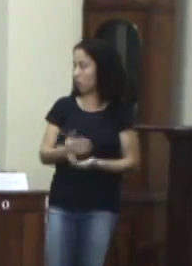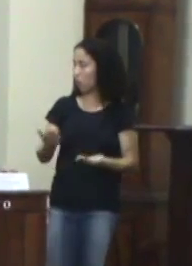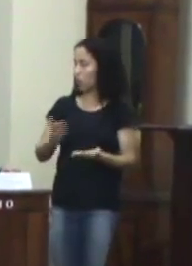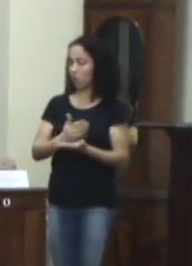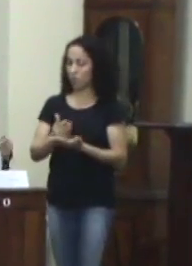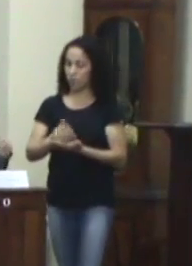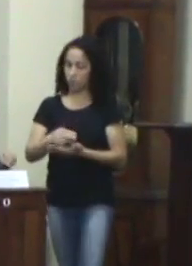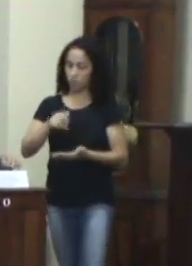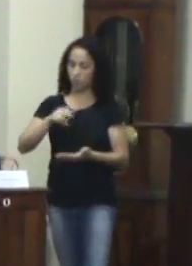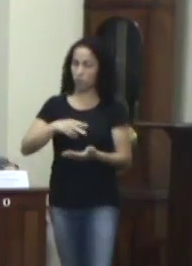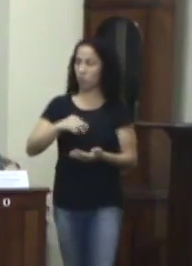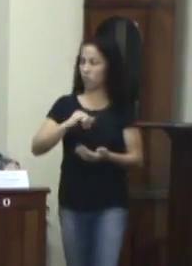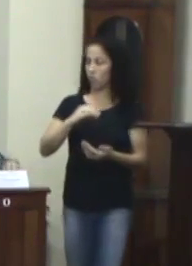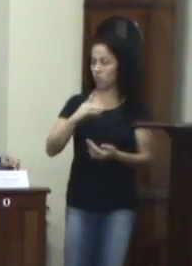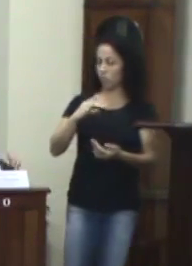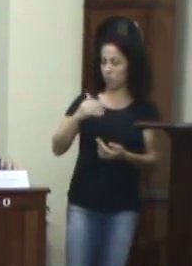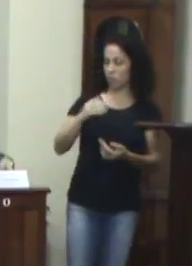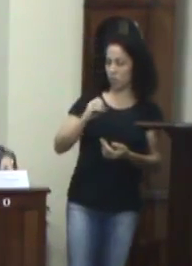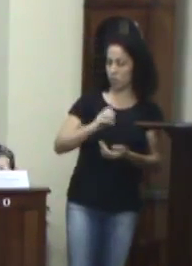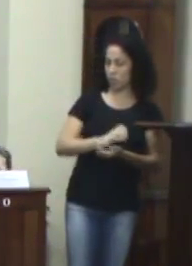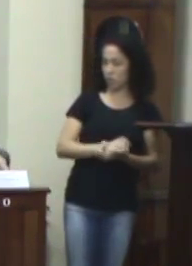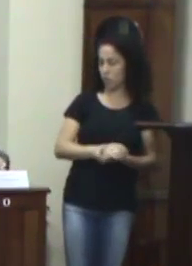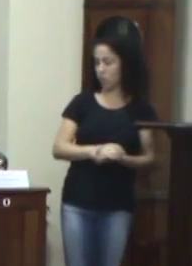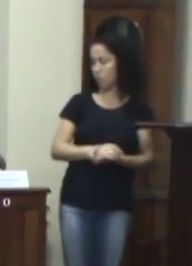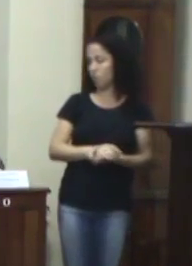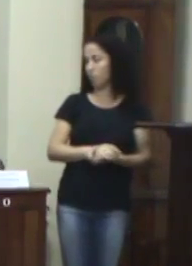Passamos então agora à leitura das indicações.